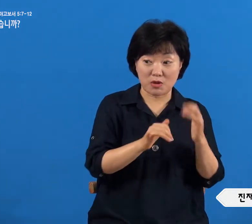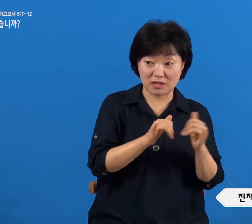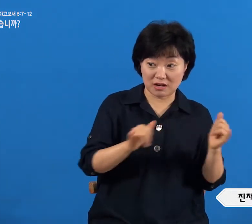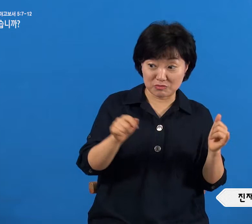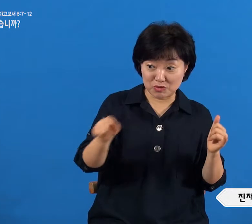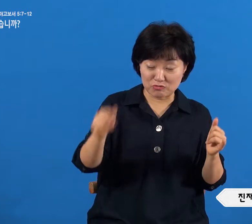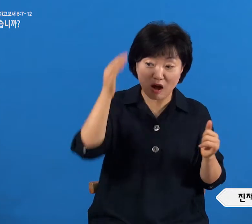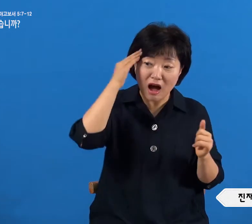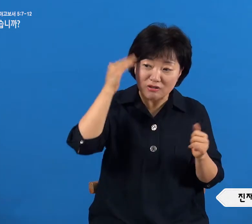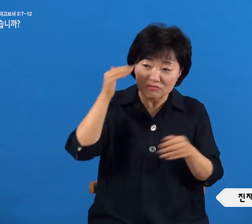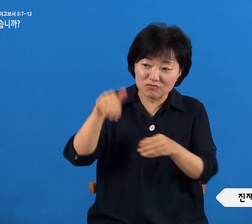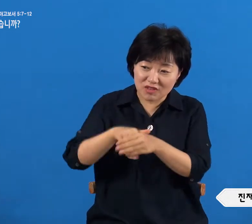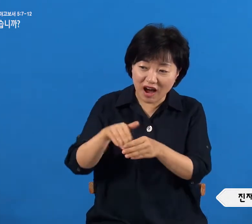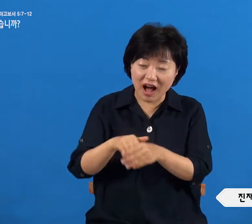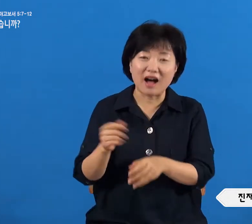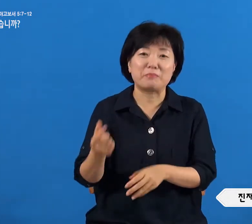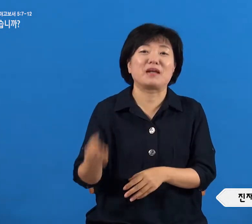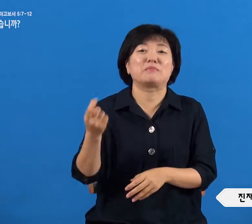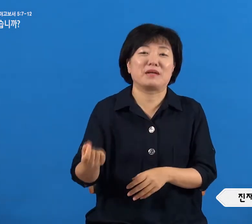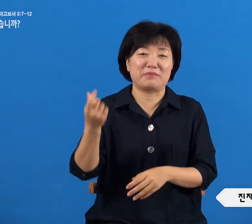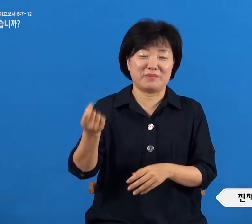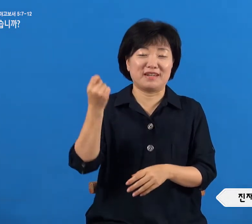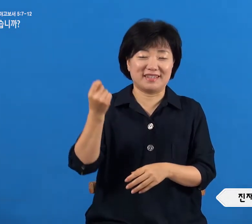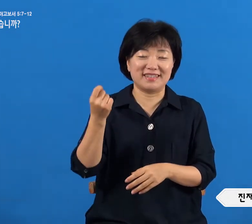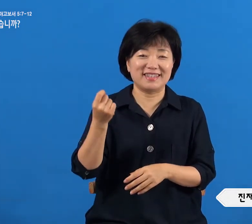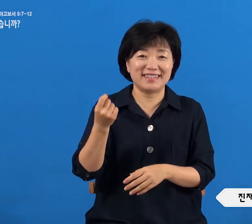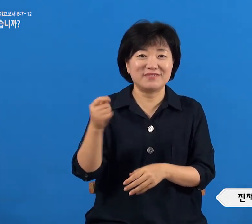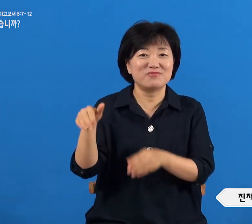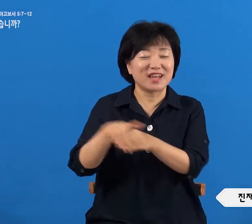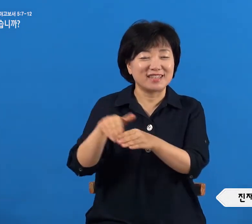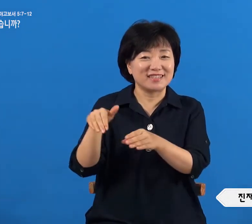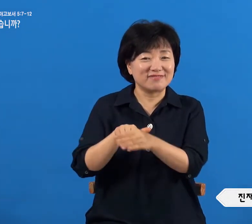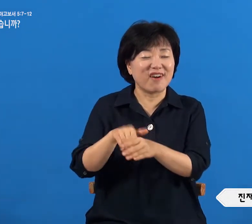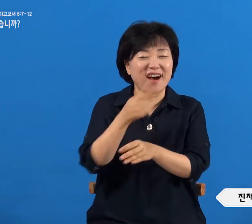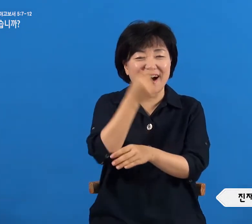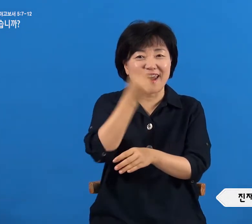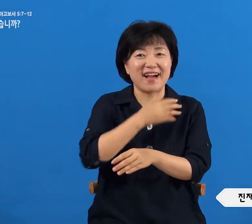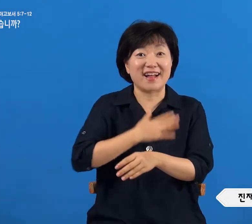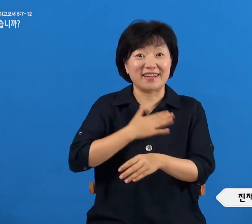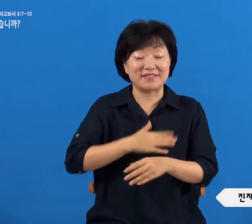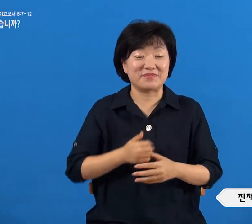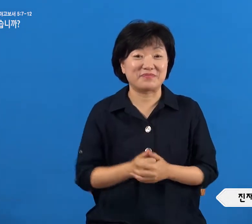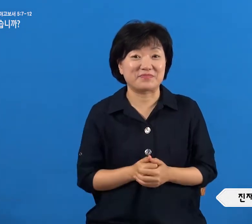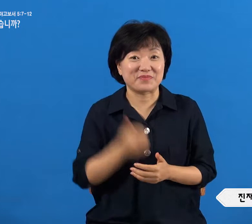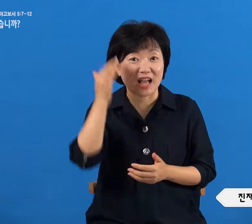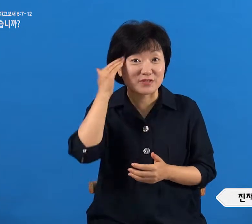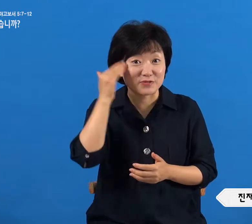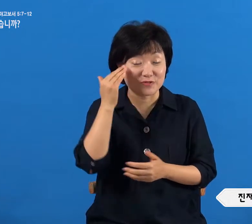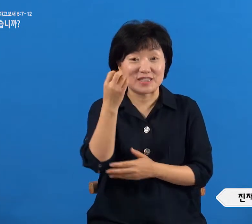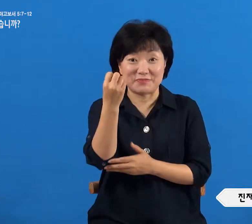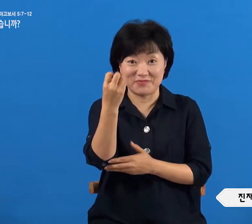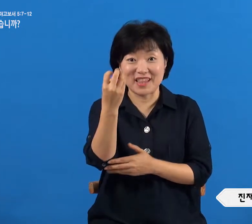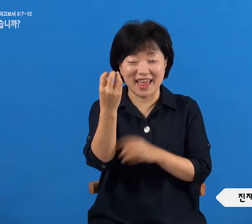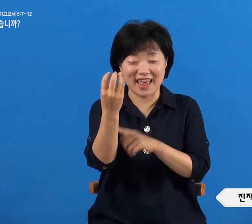참 빨리빨리의 문화다라는 것들을 이야기합니다. 한 한국 신문에